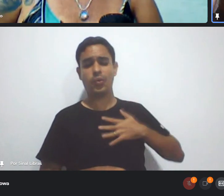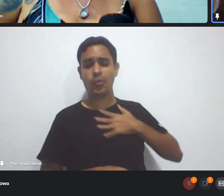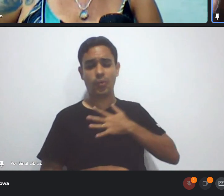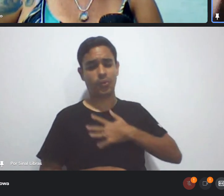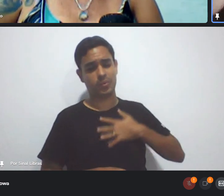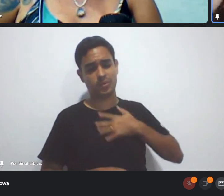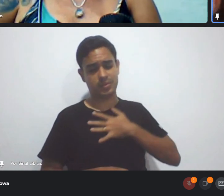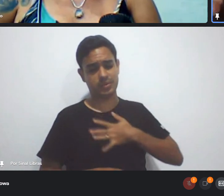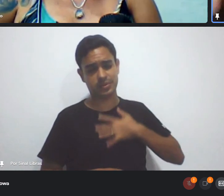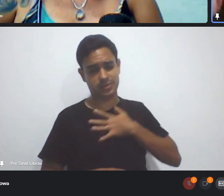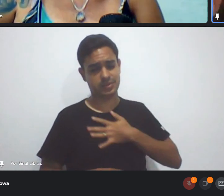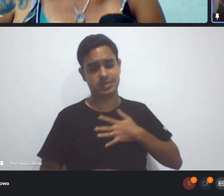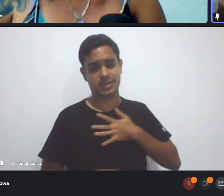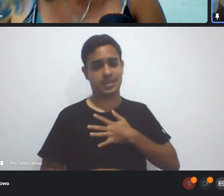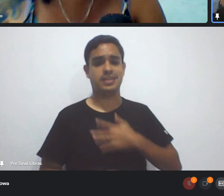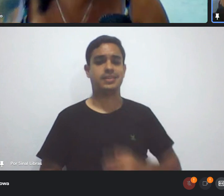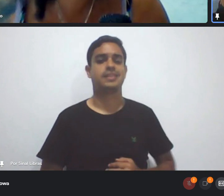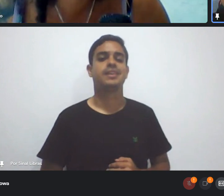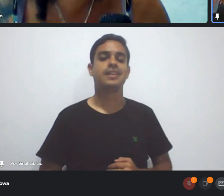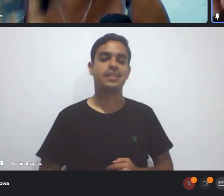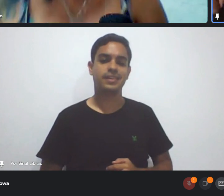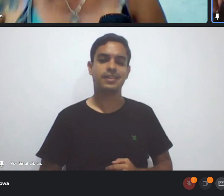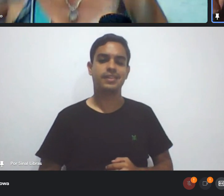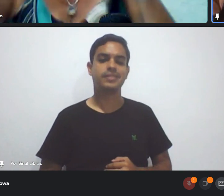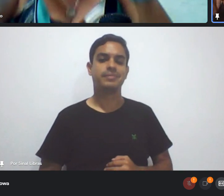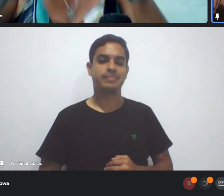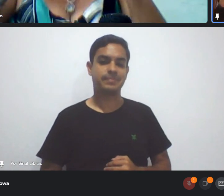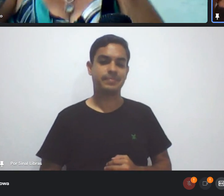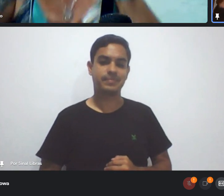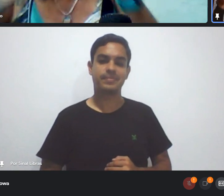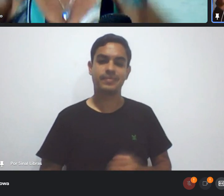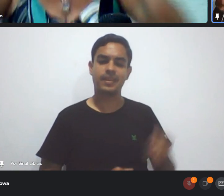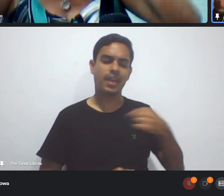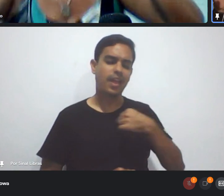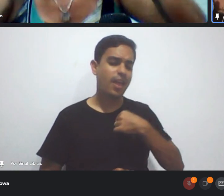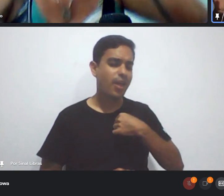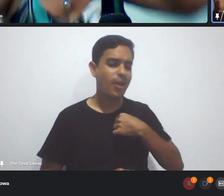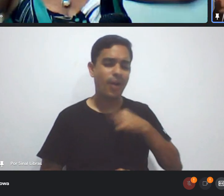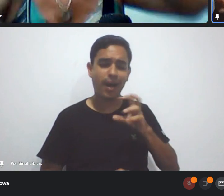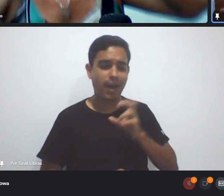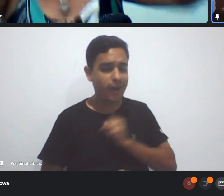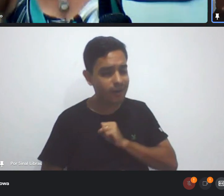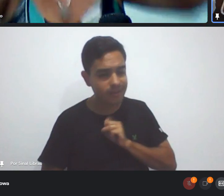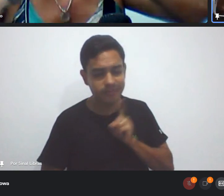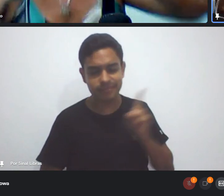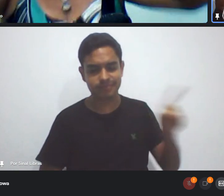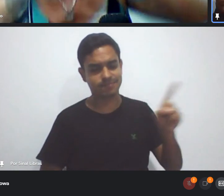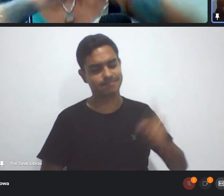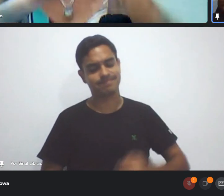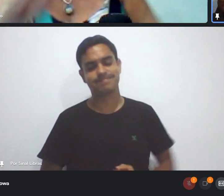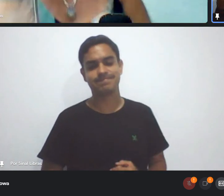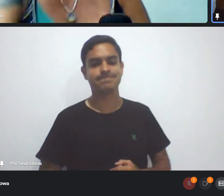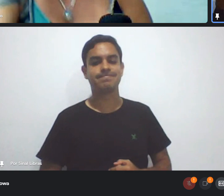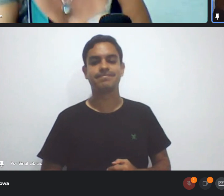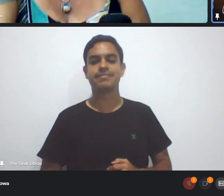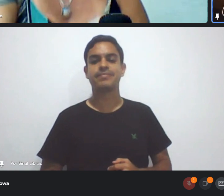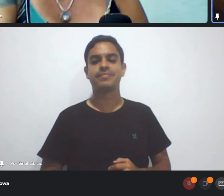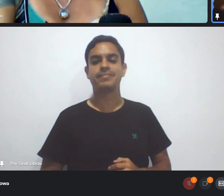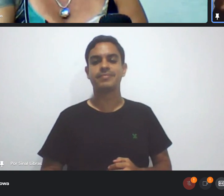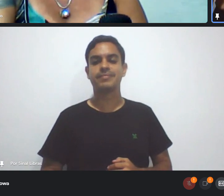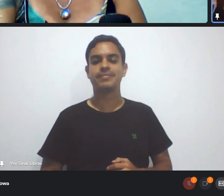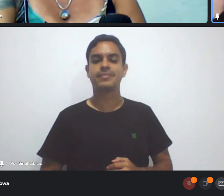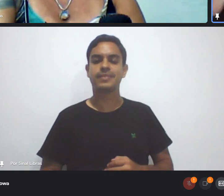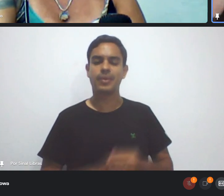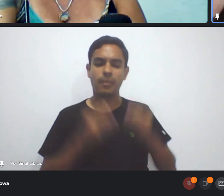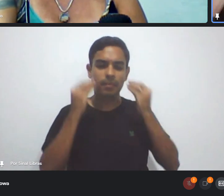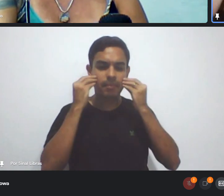sou sua fã aqui número 2, que eu acho que a Marilândia é a 1, eu sou a 2, tá bom? Então é isso, um